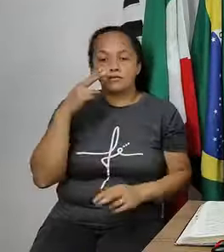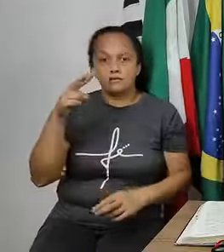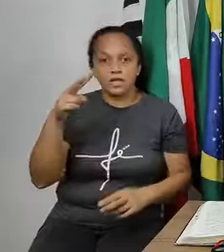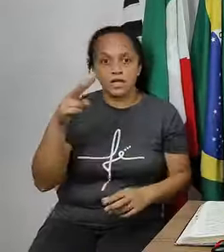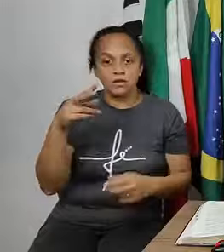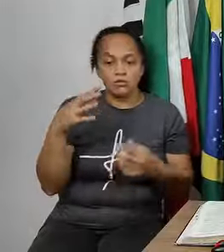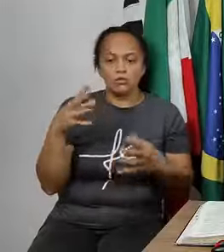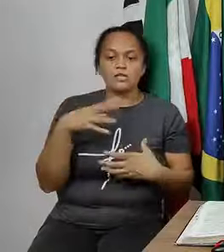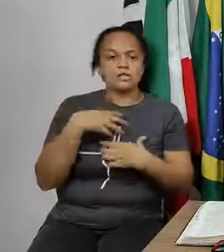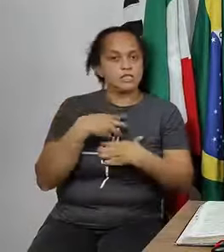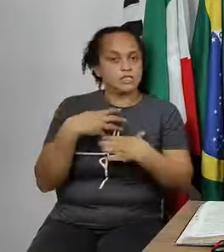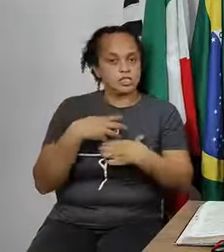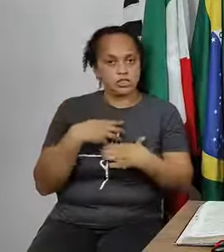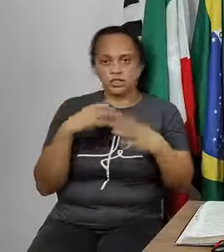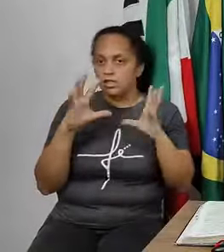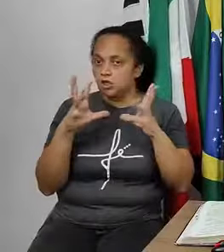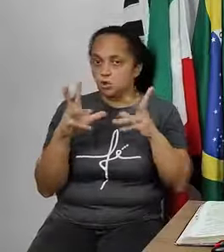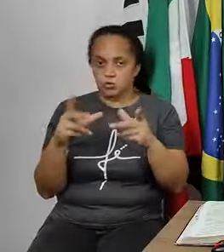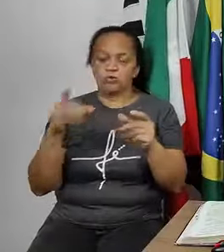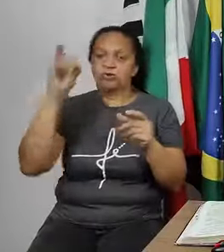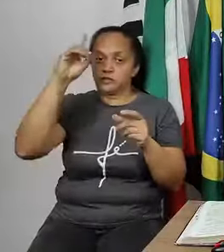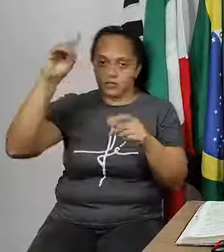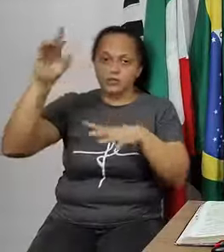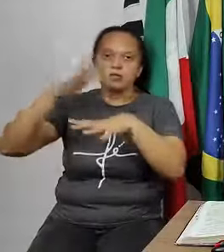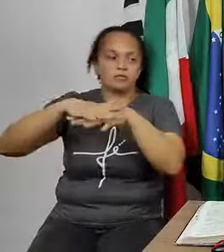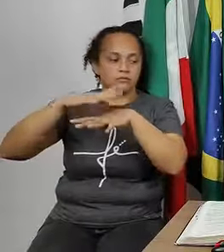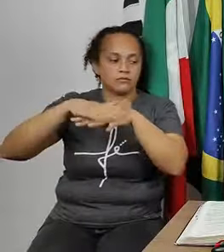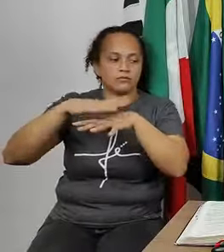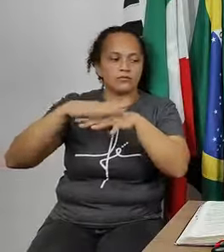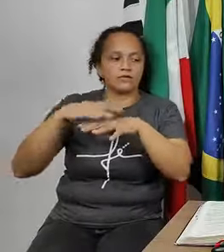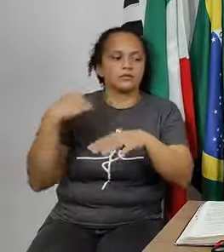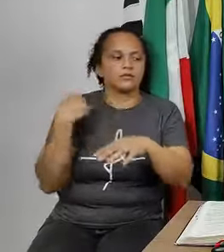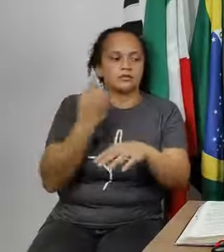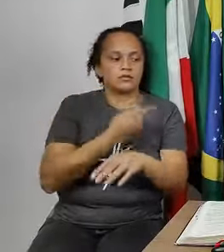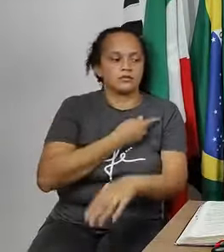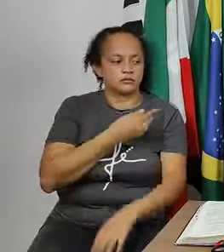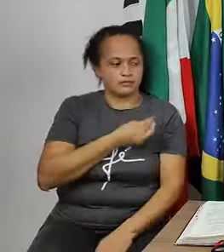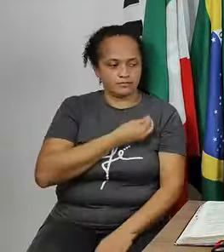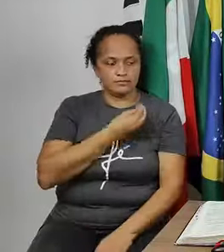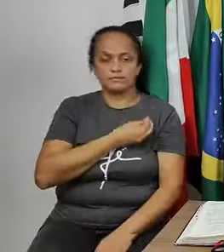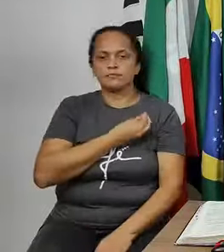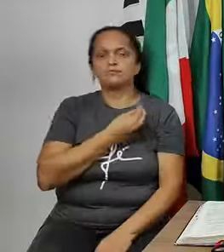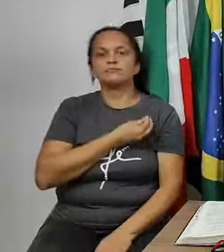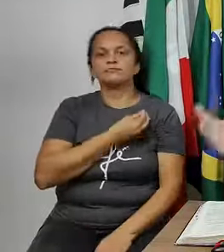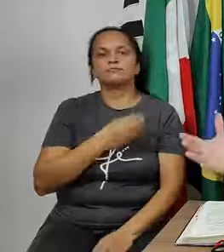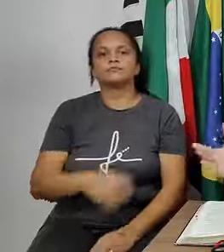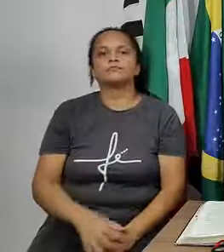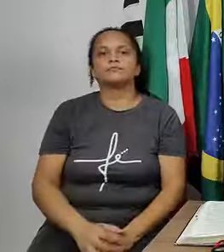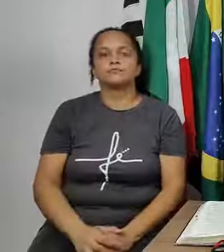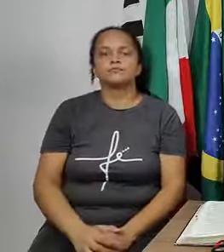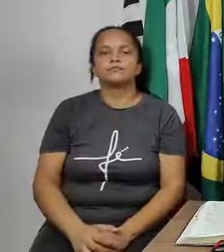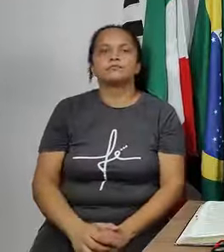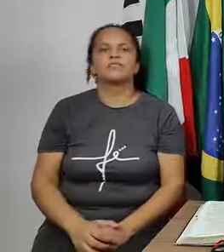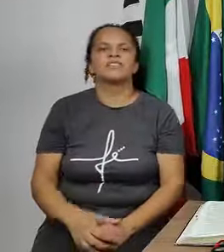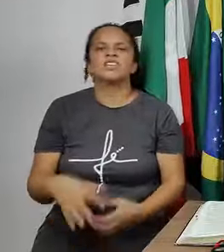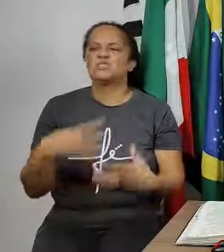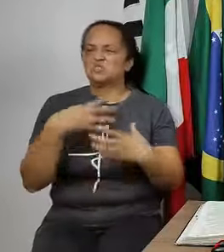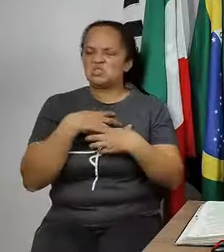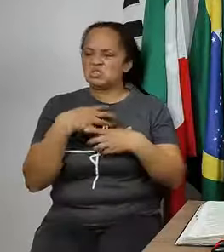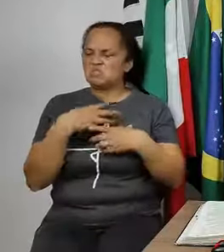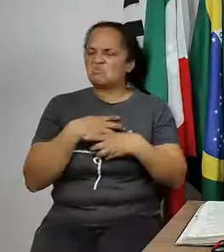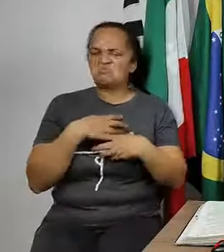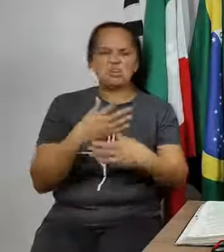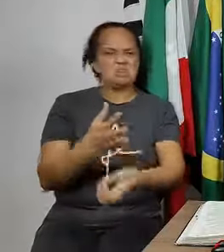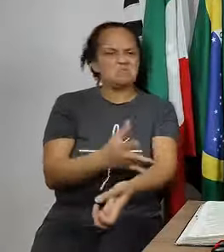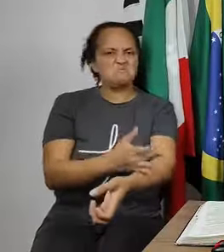tudo que Deus tem feito na nossa vida. Glória a Deus, né? Então não são os sentimentos, as